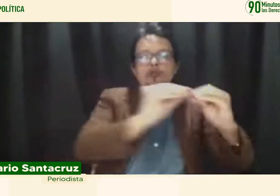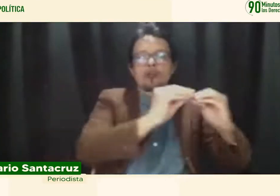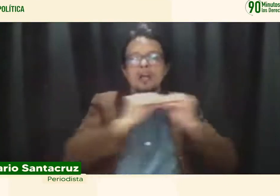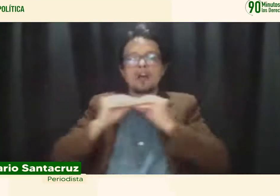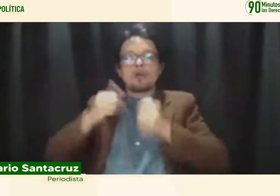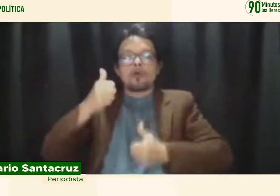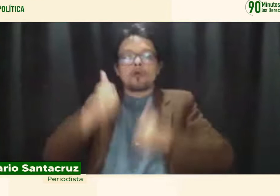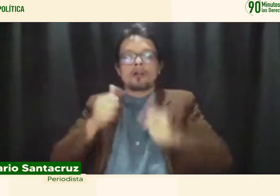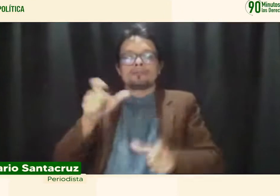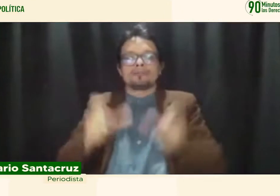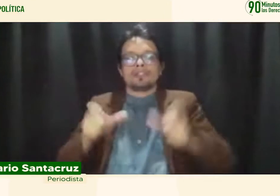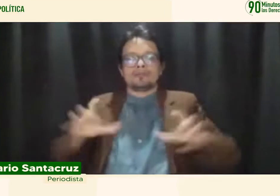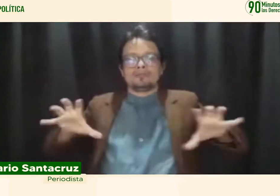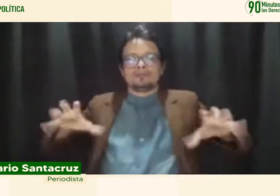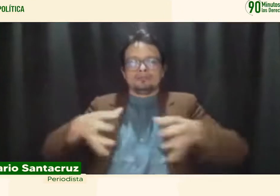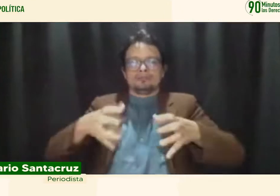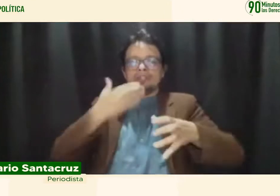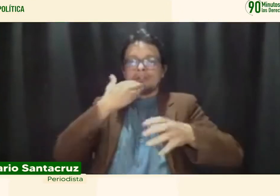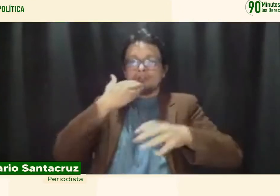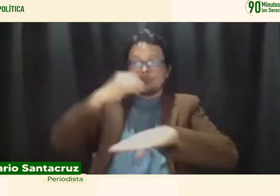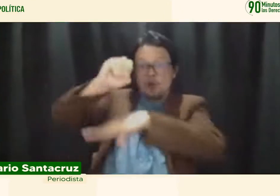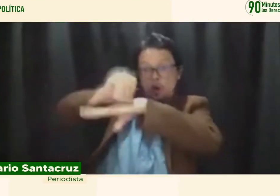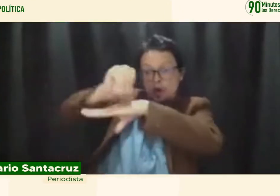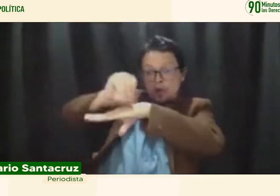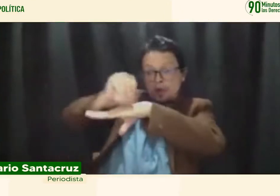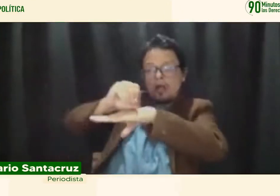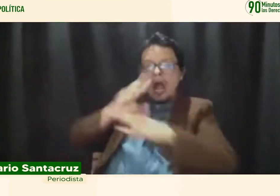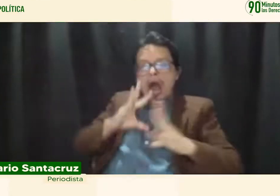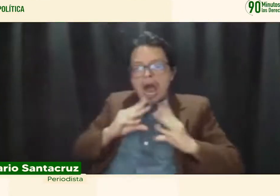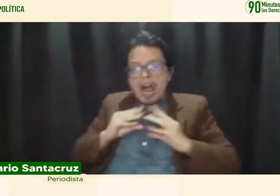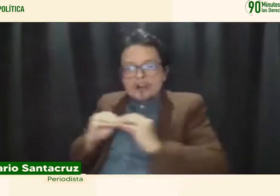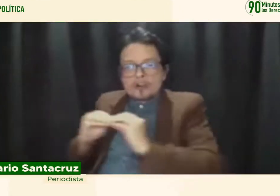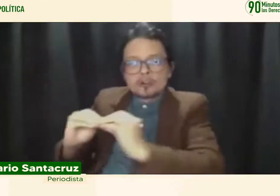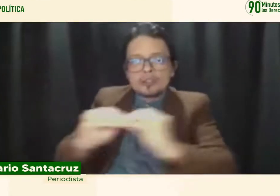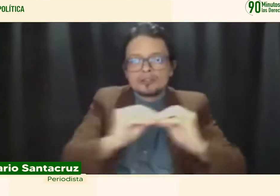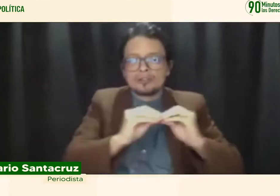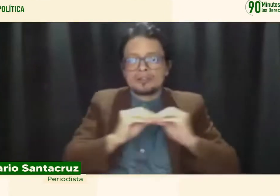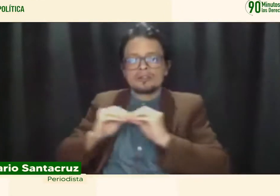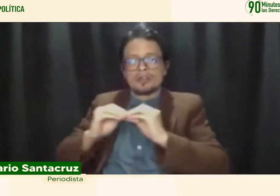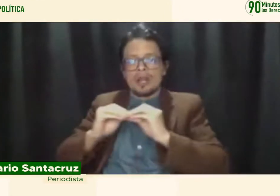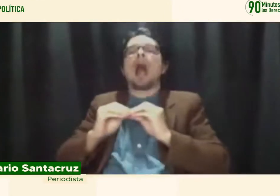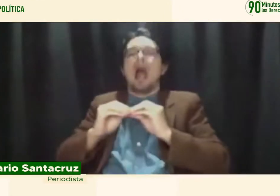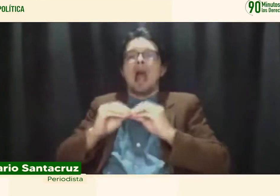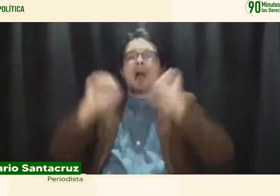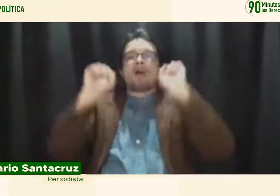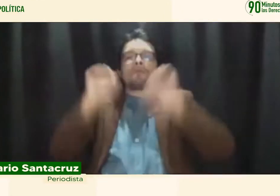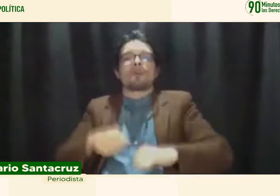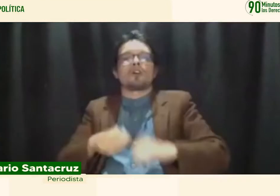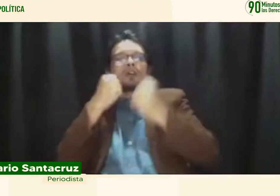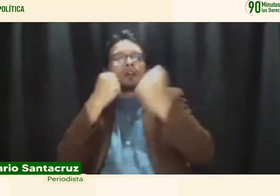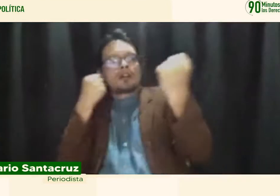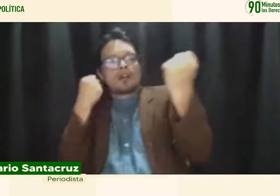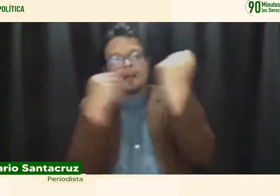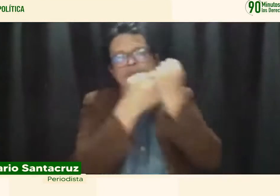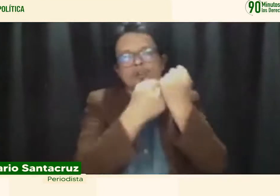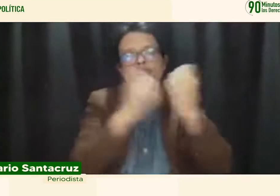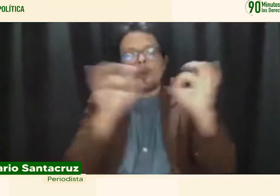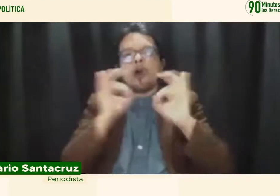y un referente básicamente estamos hablando de los acuerdos entre los ciudadanos cuando hablamos de estos acuerdos estamos